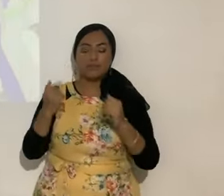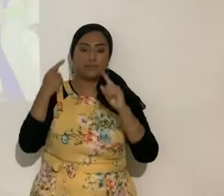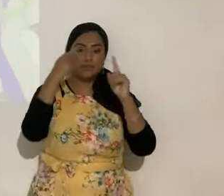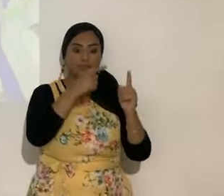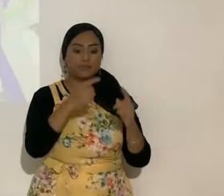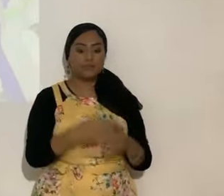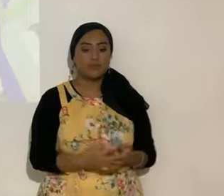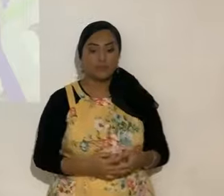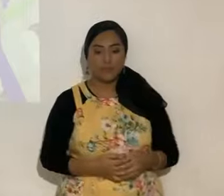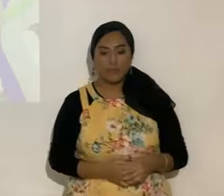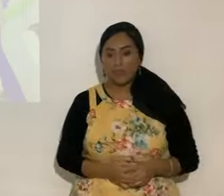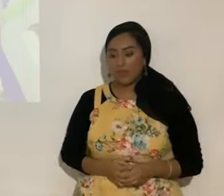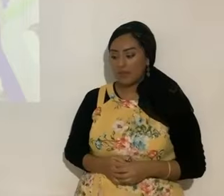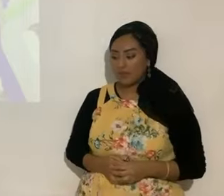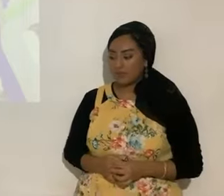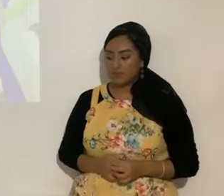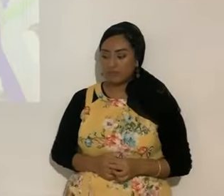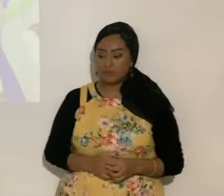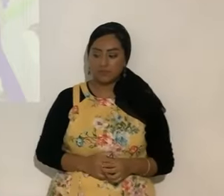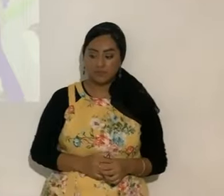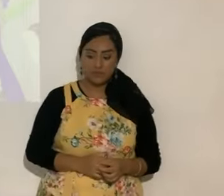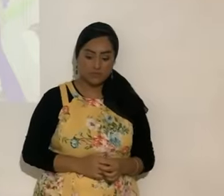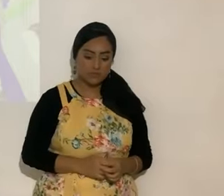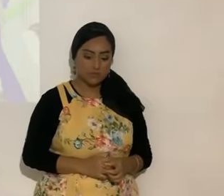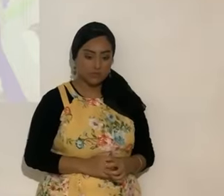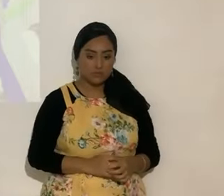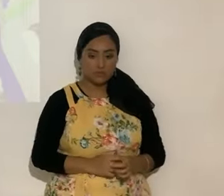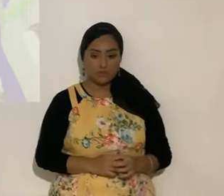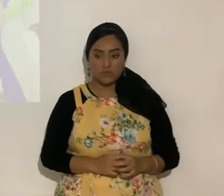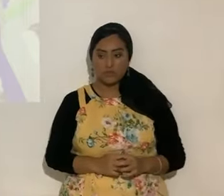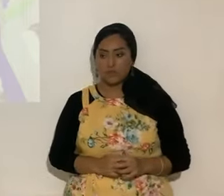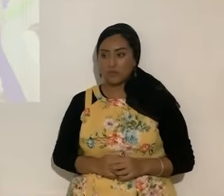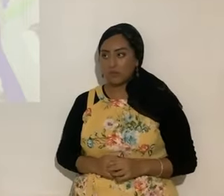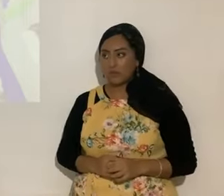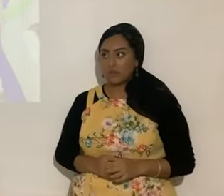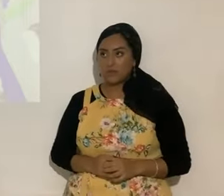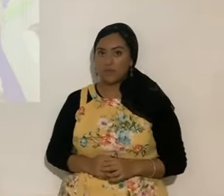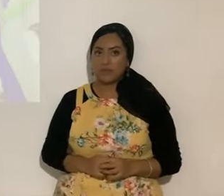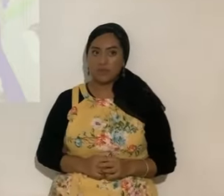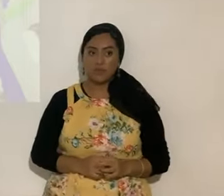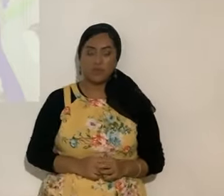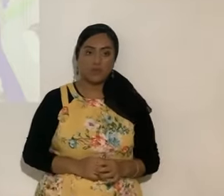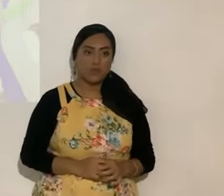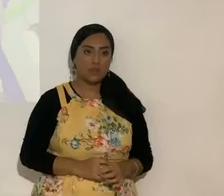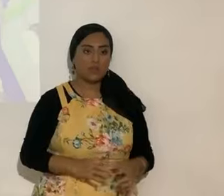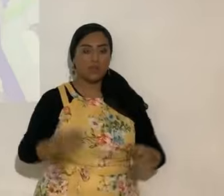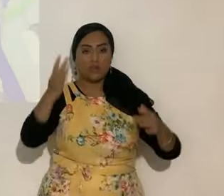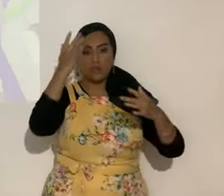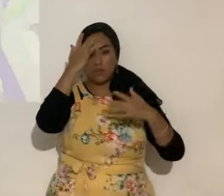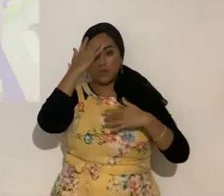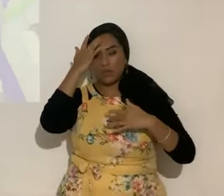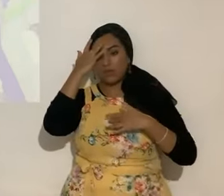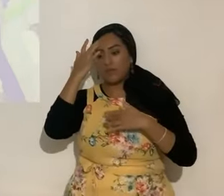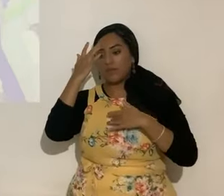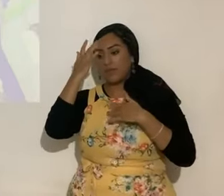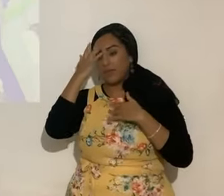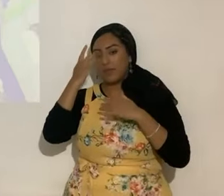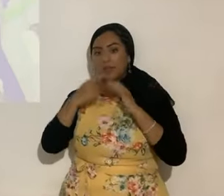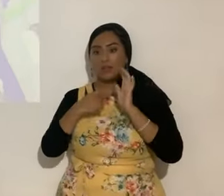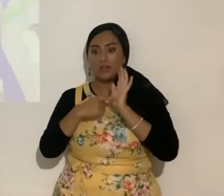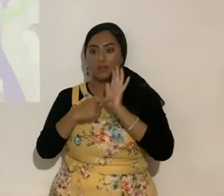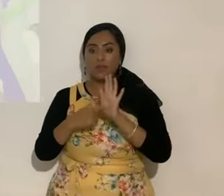punto que quiero, ¿sí? Y entonces, eso da, digamos, la enfermedad a testimonio de la